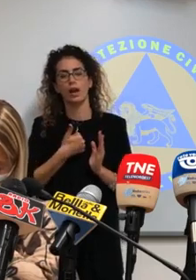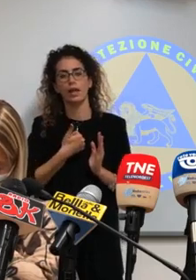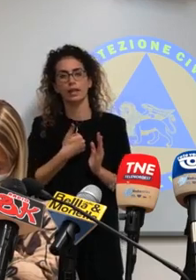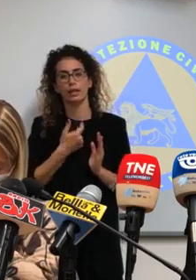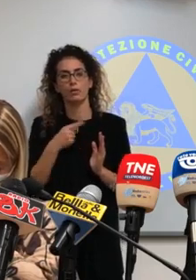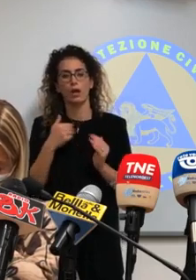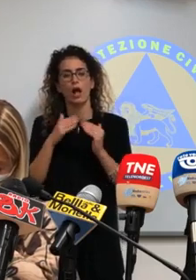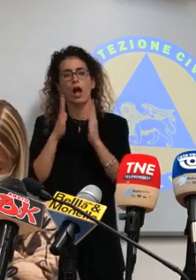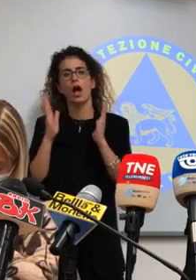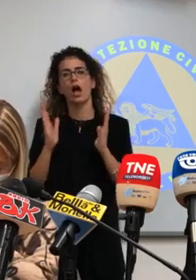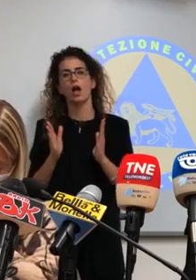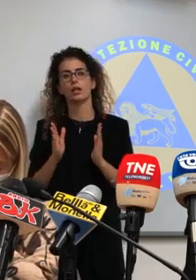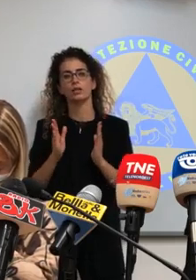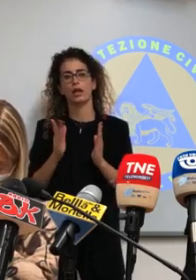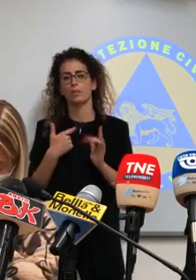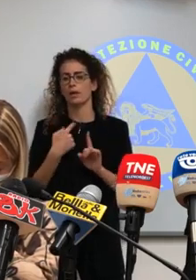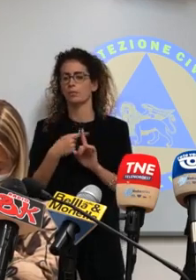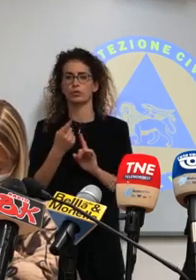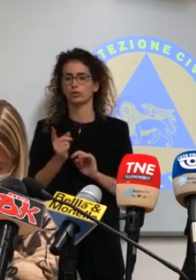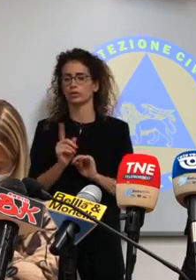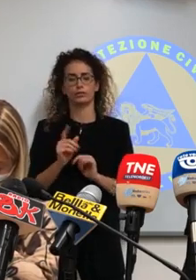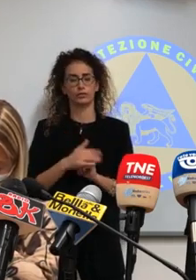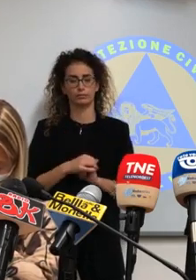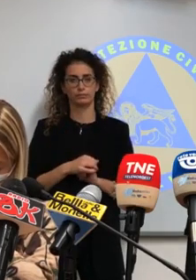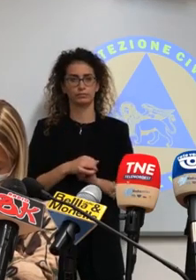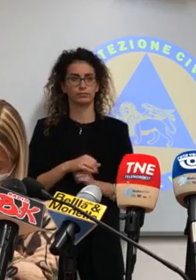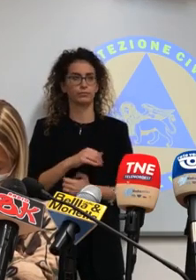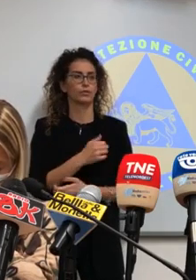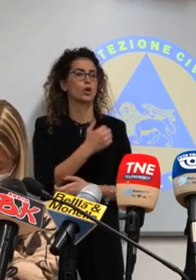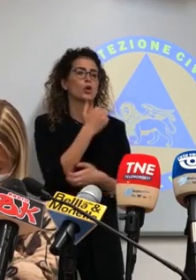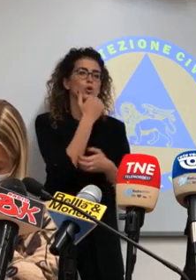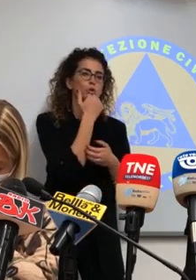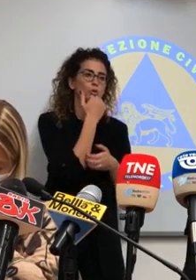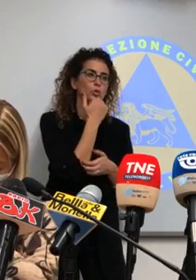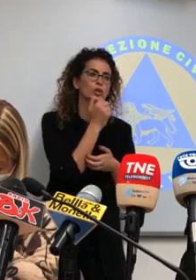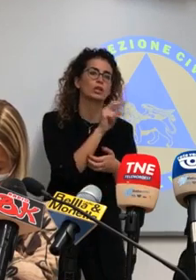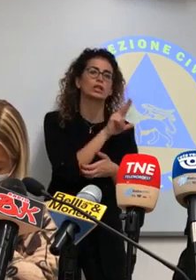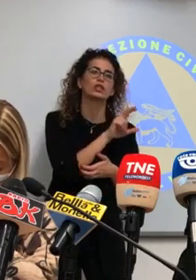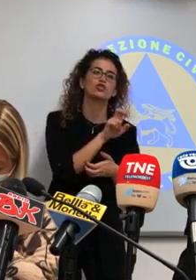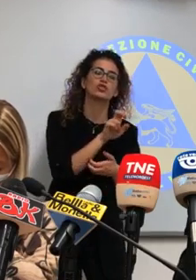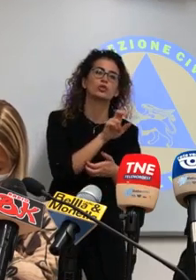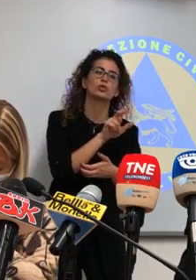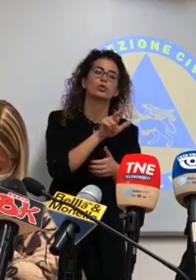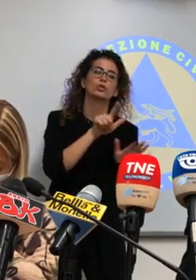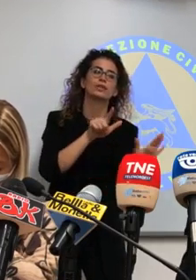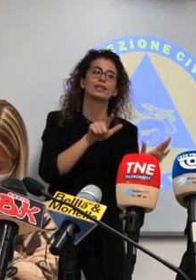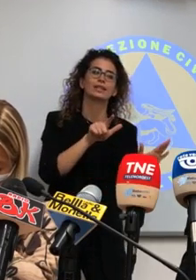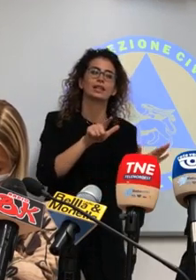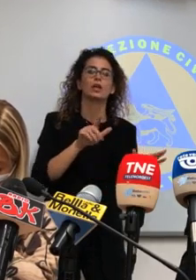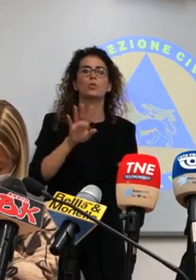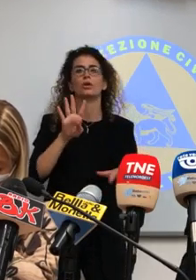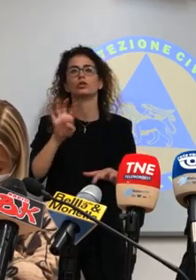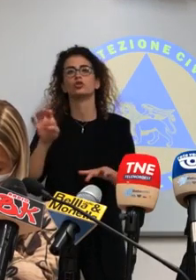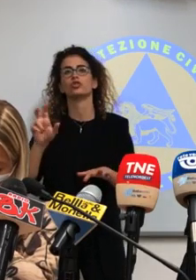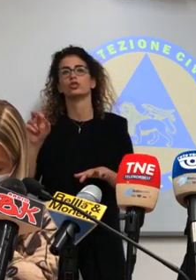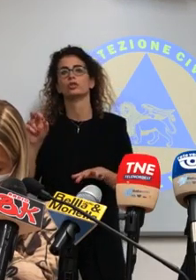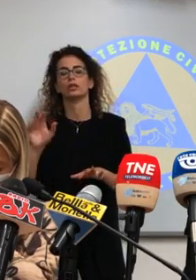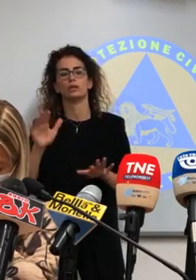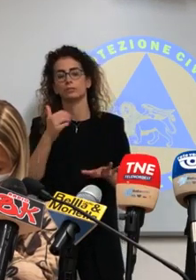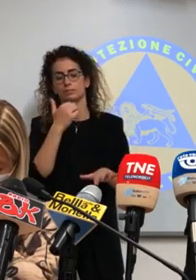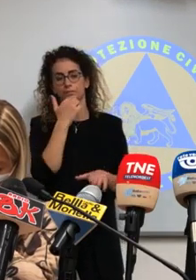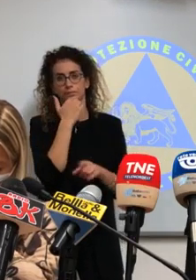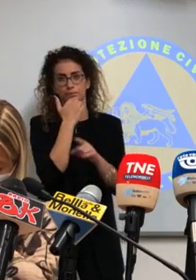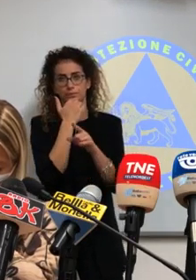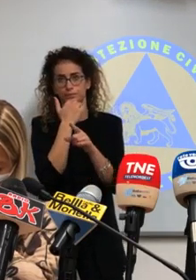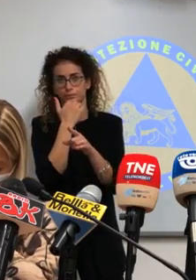che stanno a casa ma non sono positivi. Scusi, 307 e 430. Chiedo scusa,